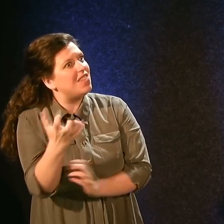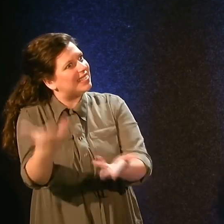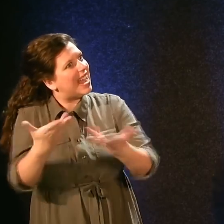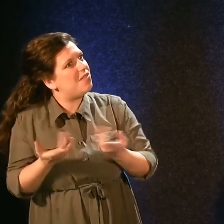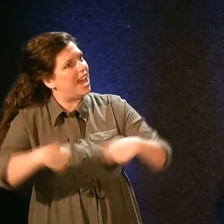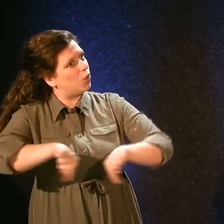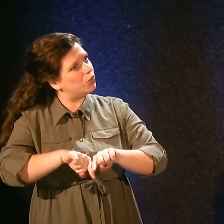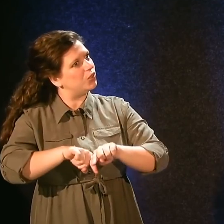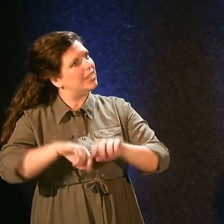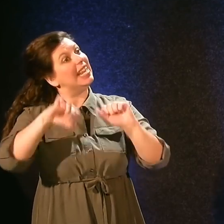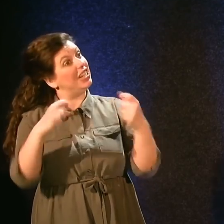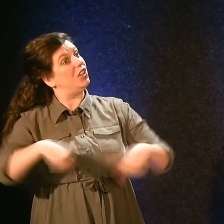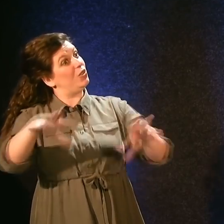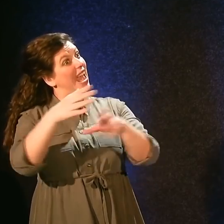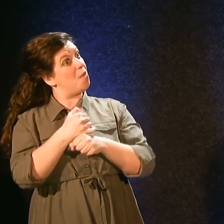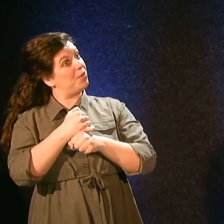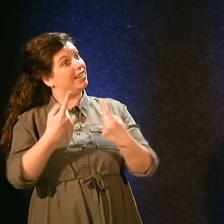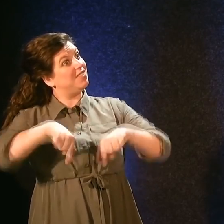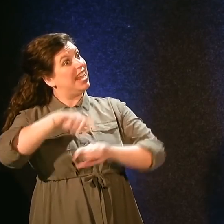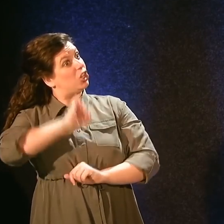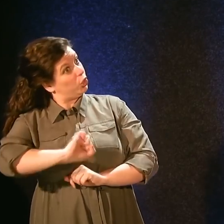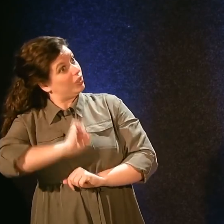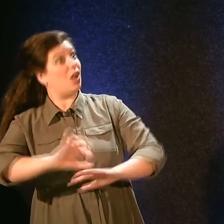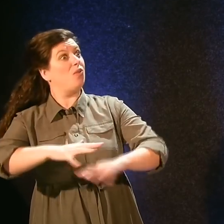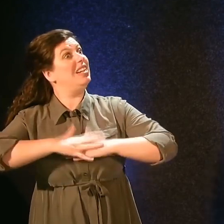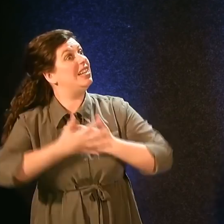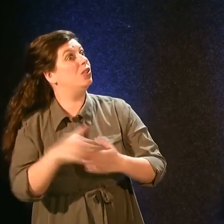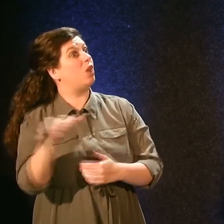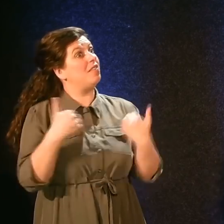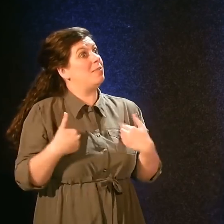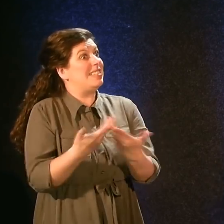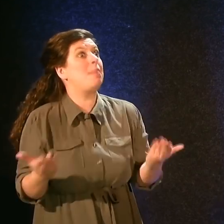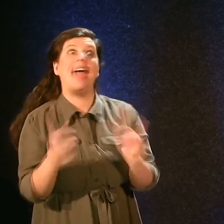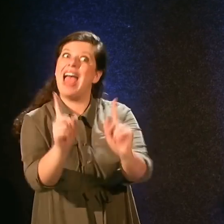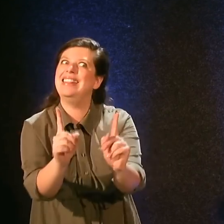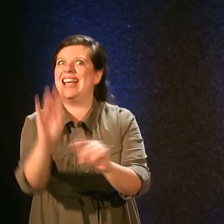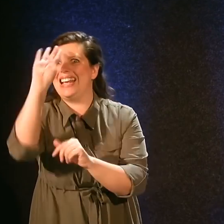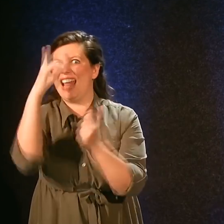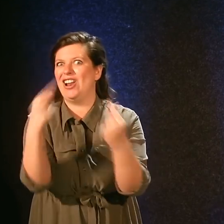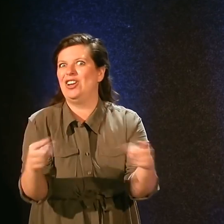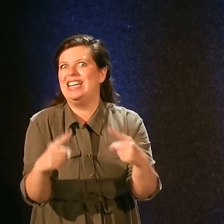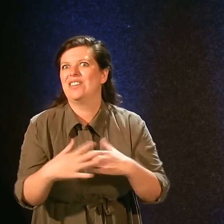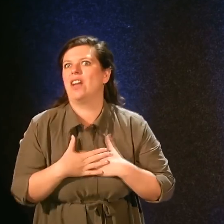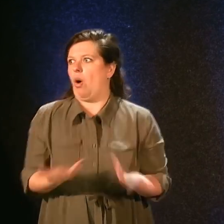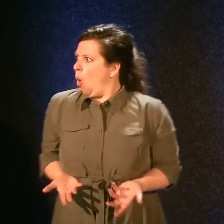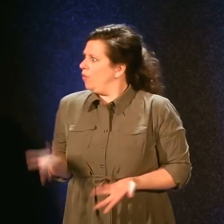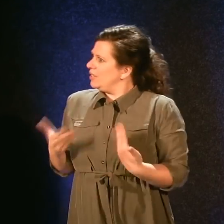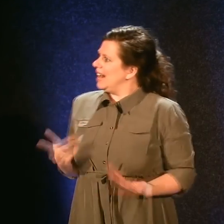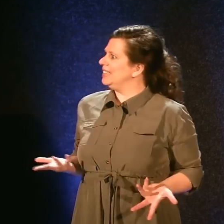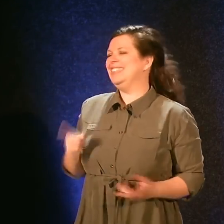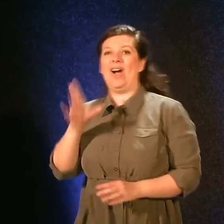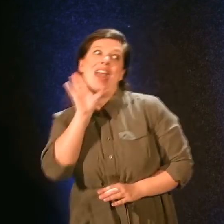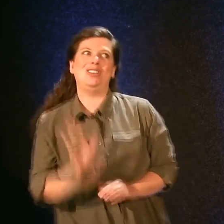En dat kan die ons helpen, zodat wij geduldig zijn of liefde voor andere mensen hebben. En ik ken daar een heel leuk liedje van. Oh, vertel eens. Ja,